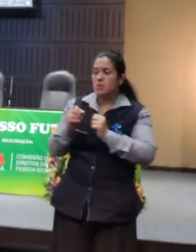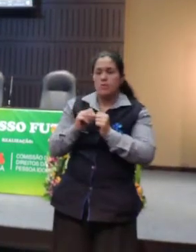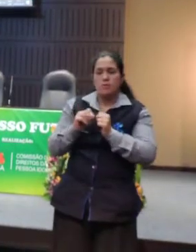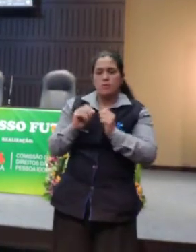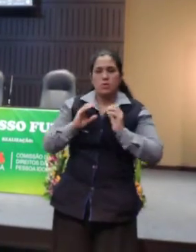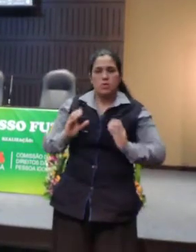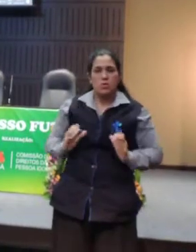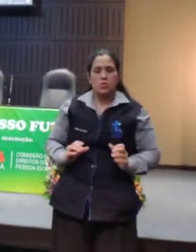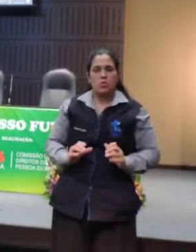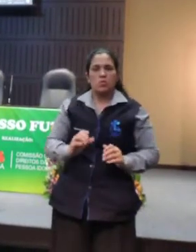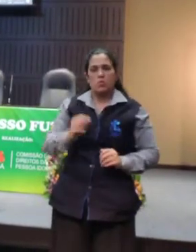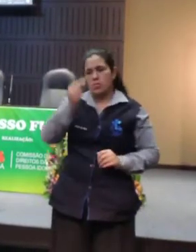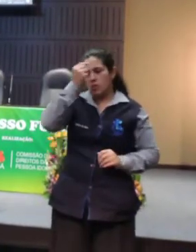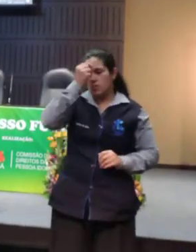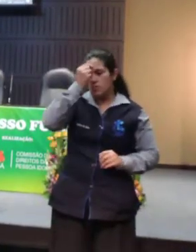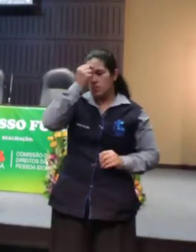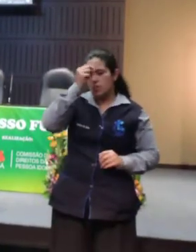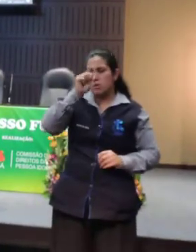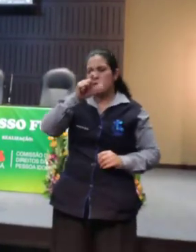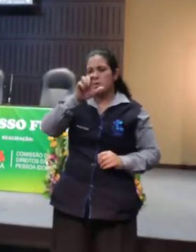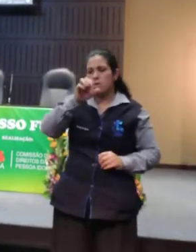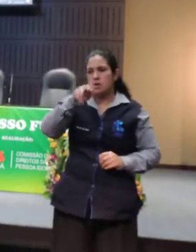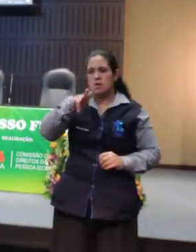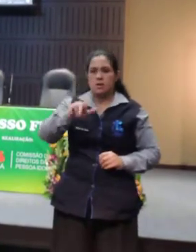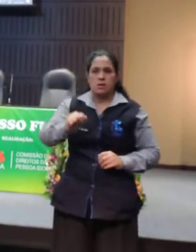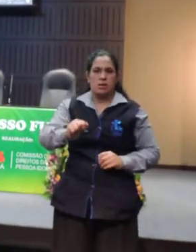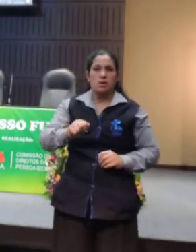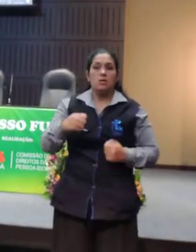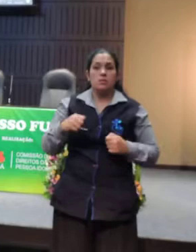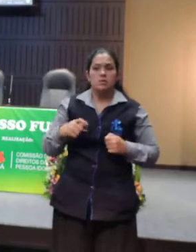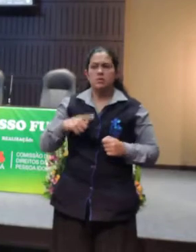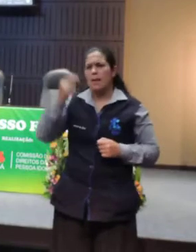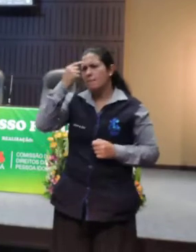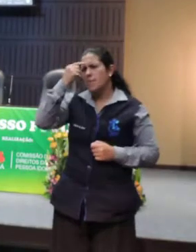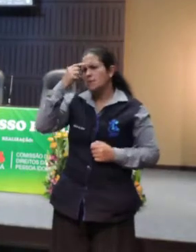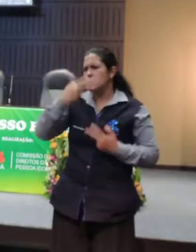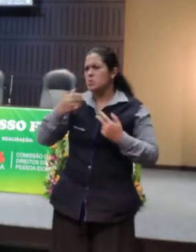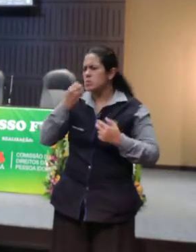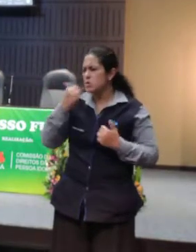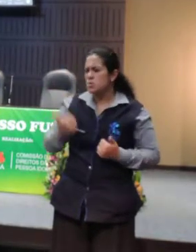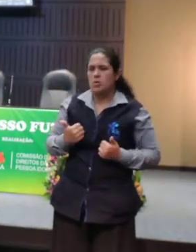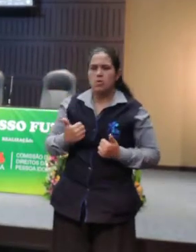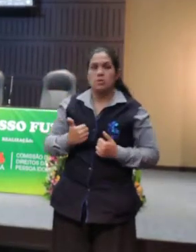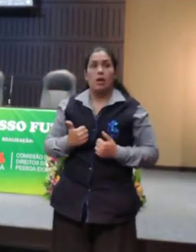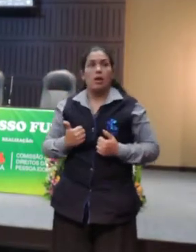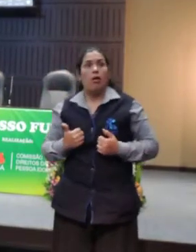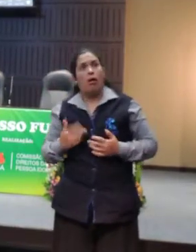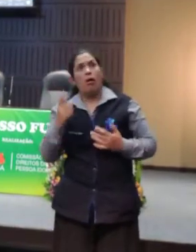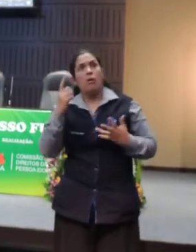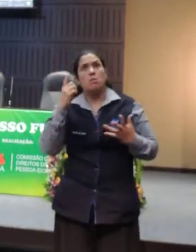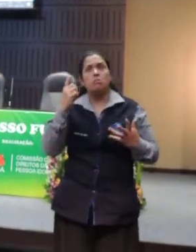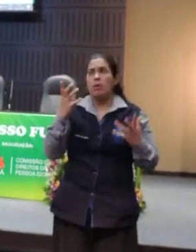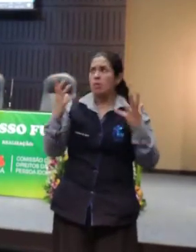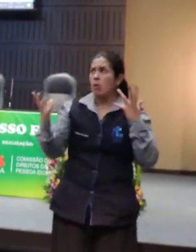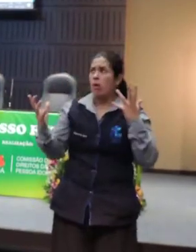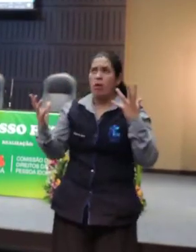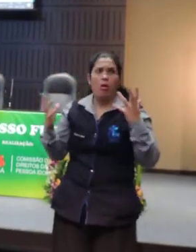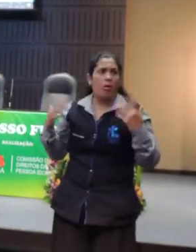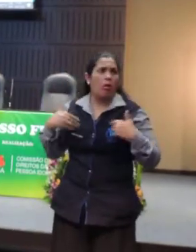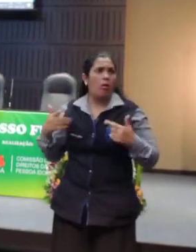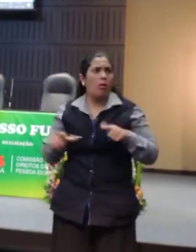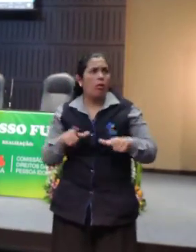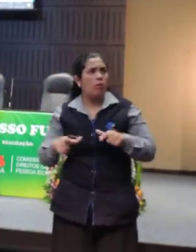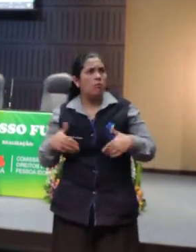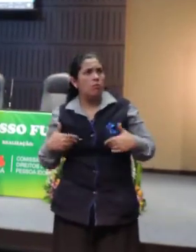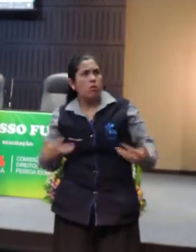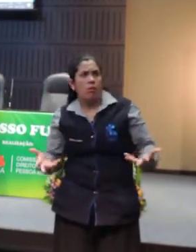O teu pensamento alcalino. O que, que é isso? Pense em coisas boas. Ai, meu Deus, você já sai de casa para trabalhar,